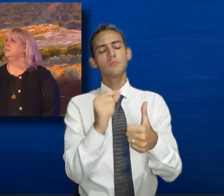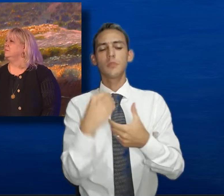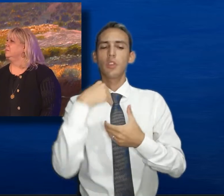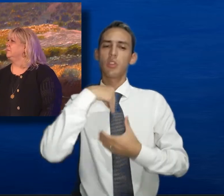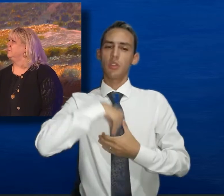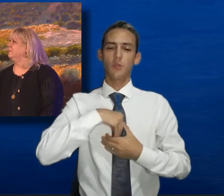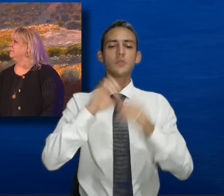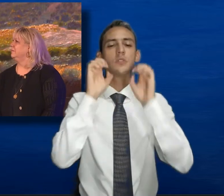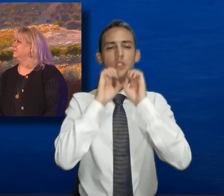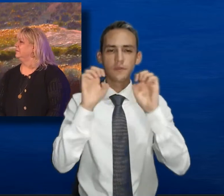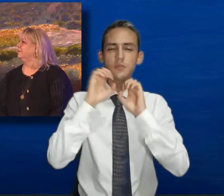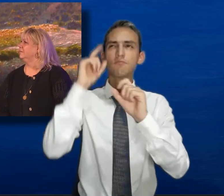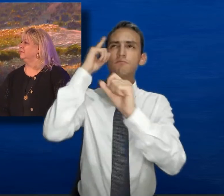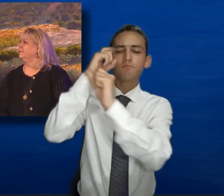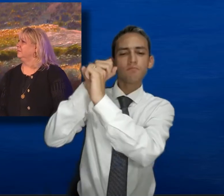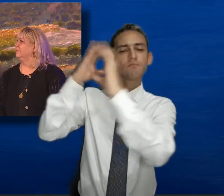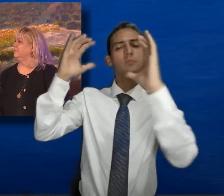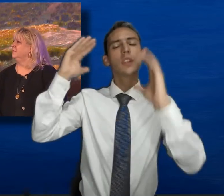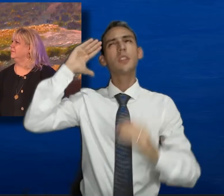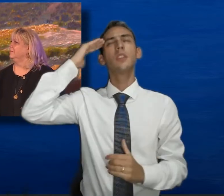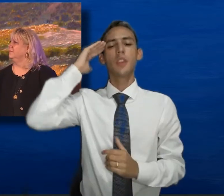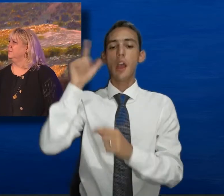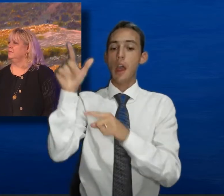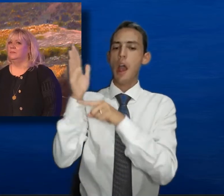primeiramente, considerarem como a sua visão do Evangelho